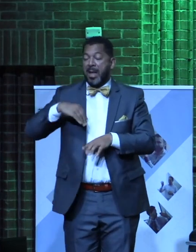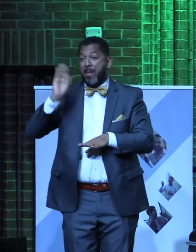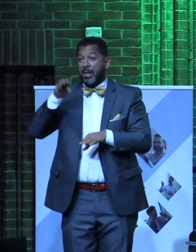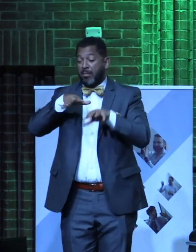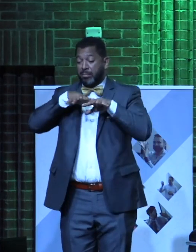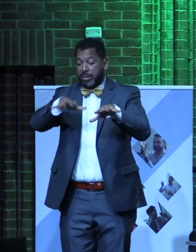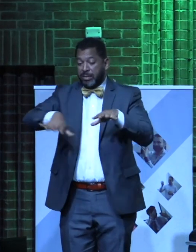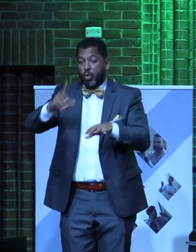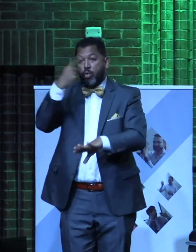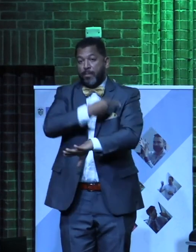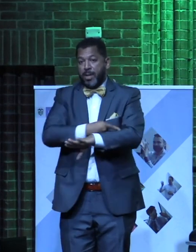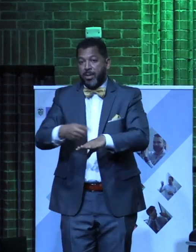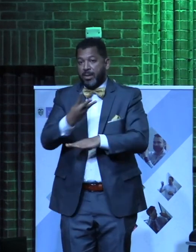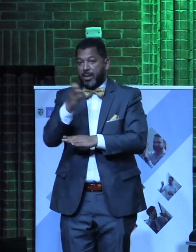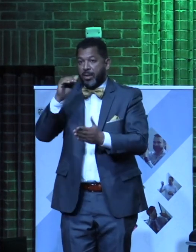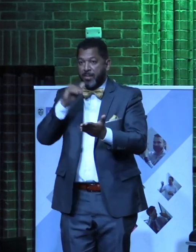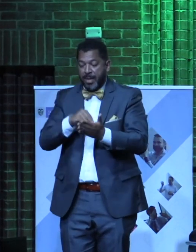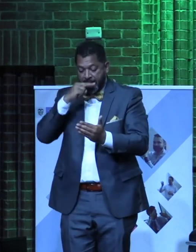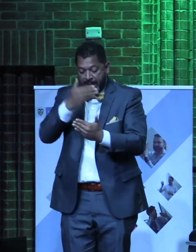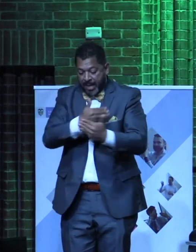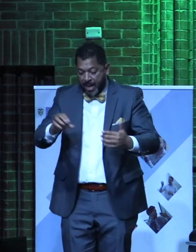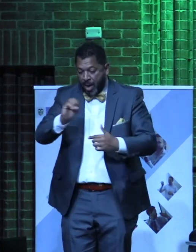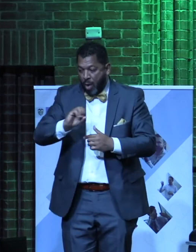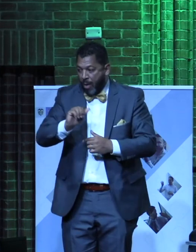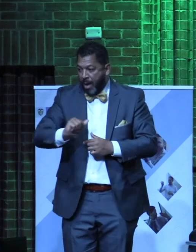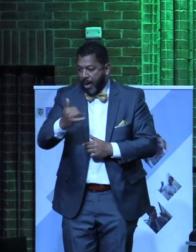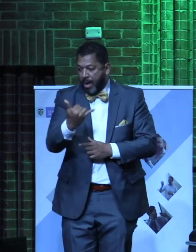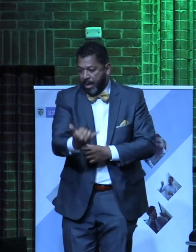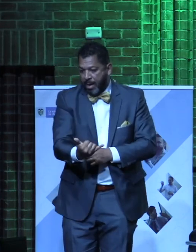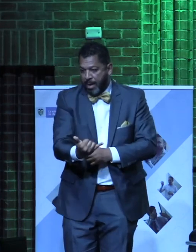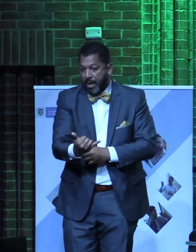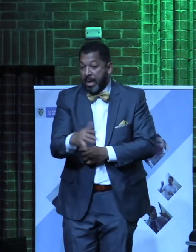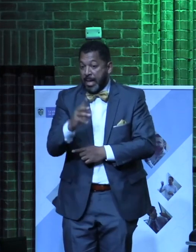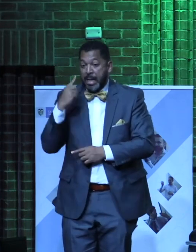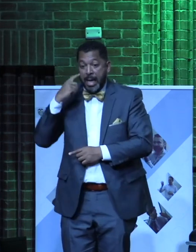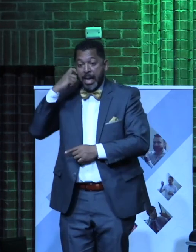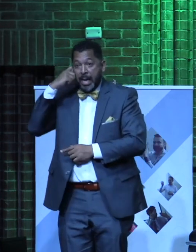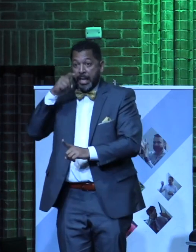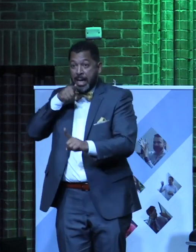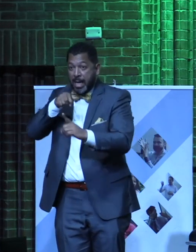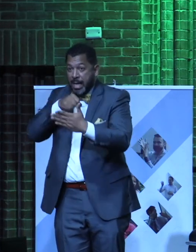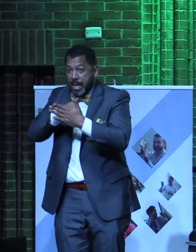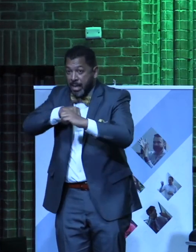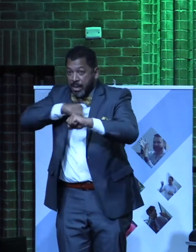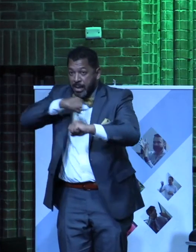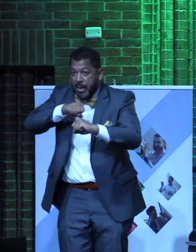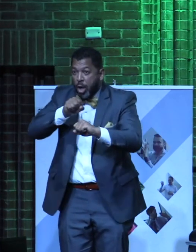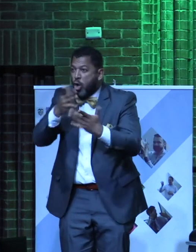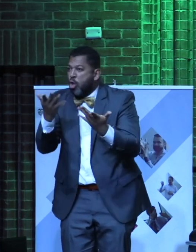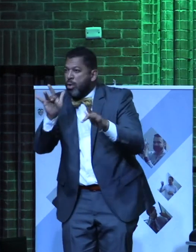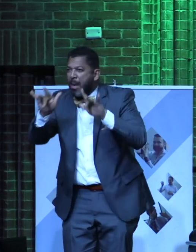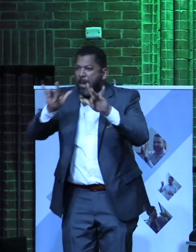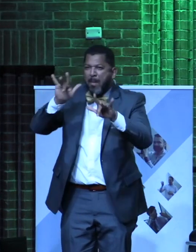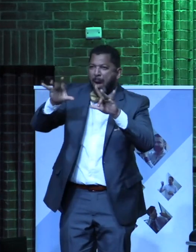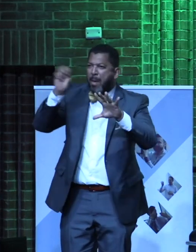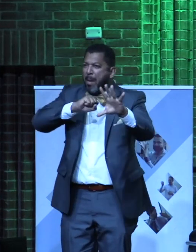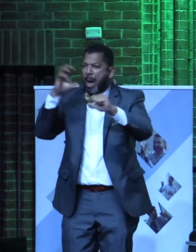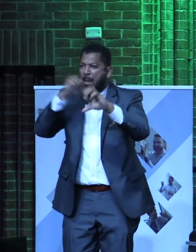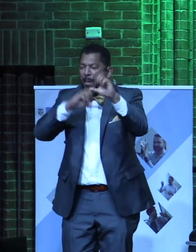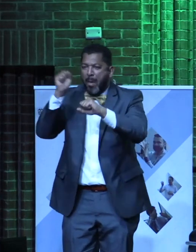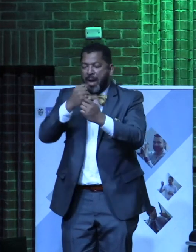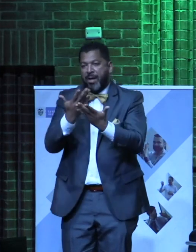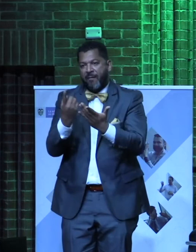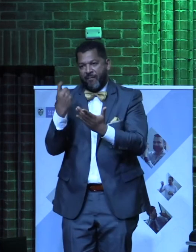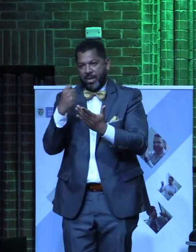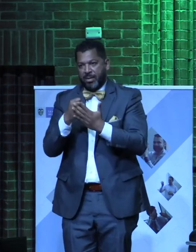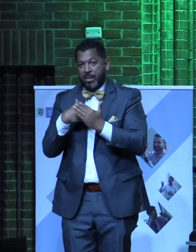de 1.300.000 niños y niñas y creo que tenemos un gran reto con la búsqueda activa. Siento que hay muchos niños sordos que aún